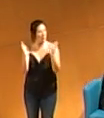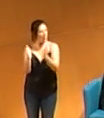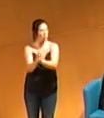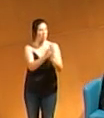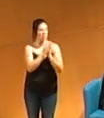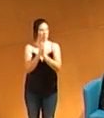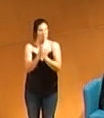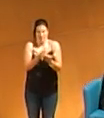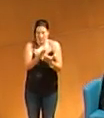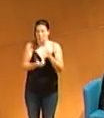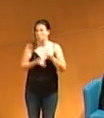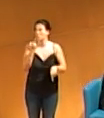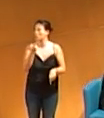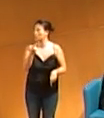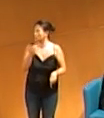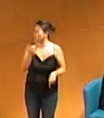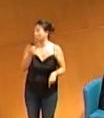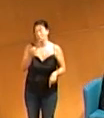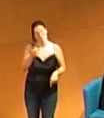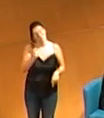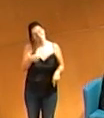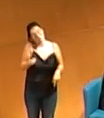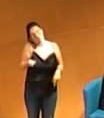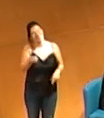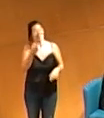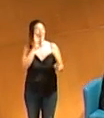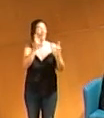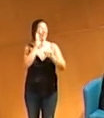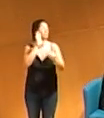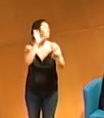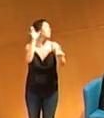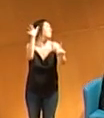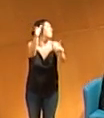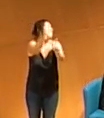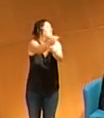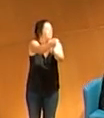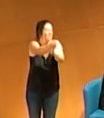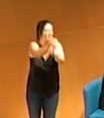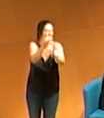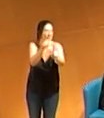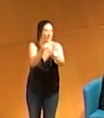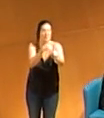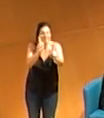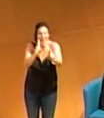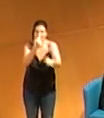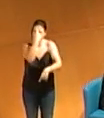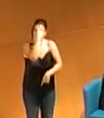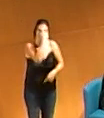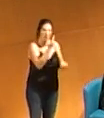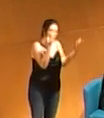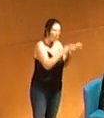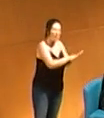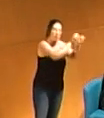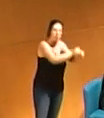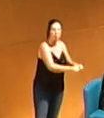idéal, vers lequel on doit tendre. Oui, c'est ça. C'est un idéal, ça ne veut pas dire on ferme les établissements. C'est un idéal, on va